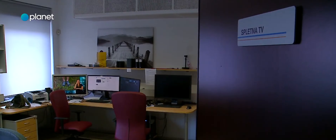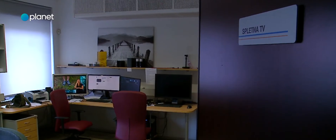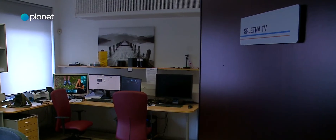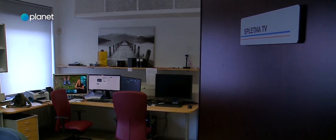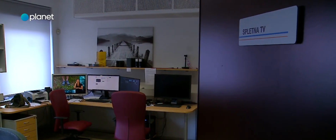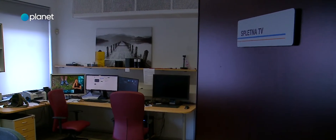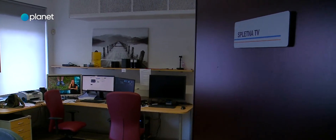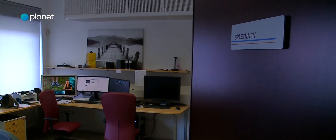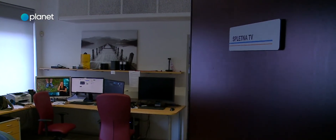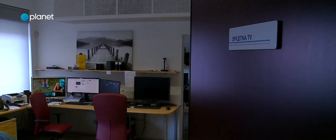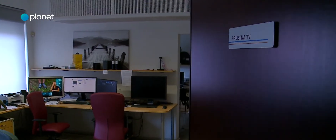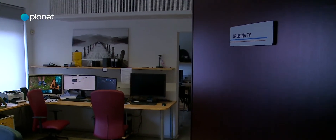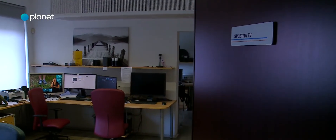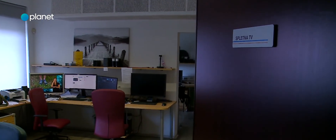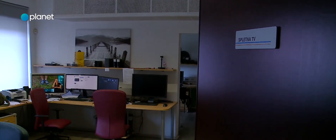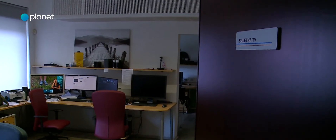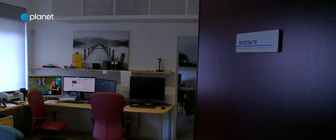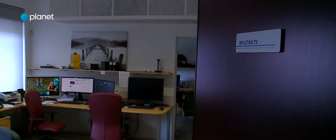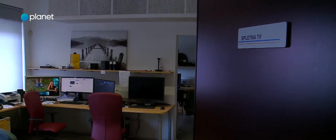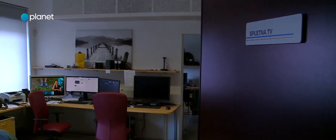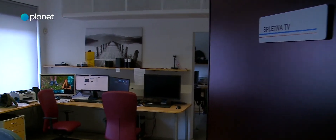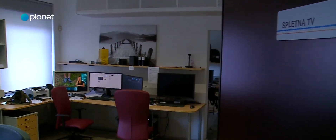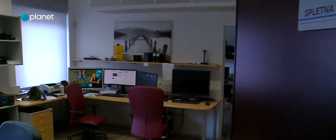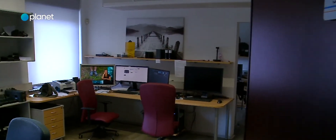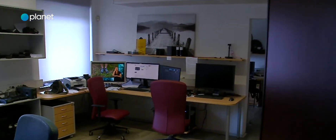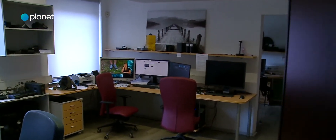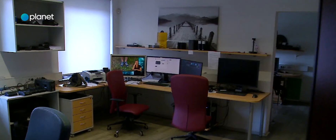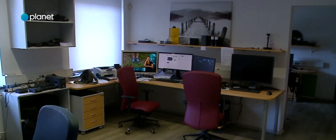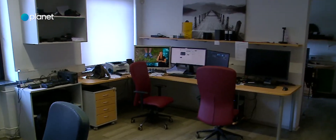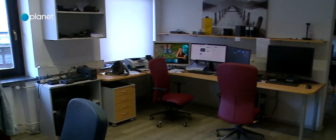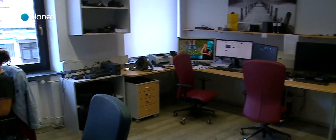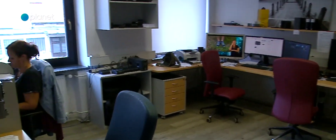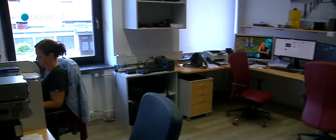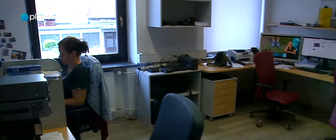zvezi, je za njega torej najboljše, da tega ne poskuša na cesti, ampak se jim oglasi osebno.